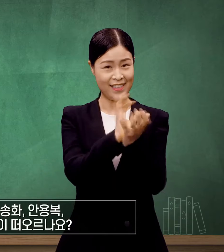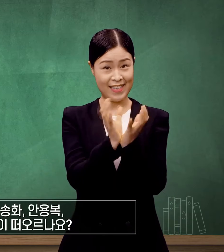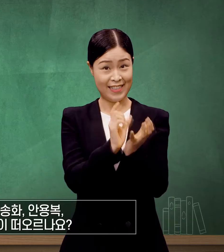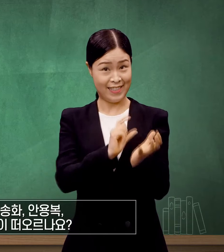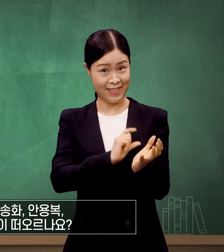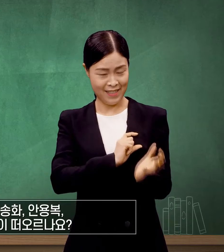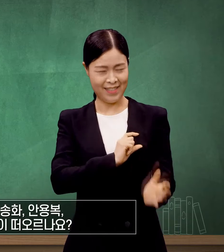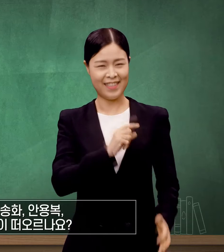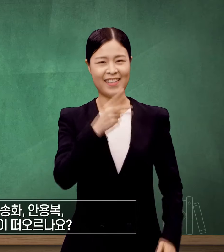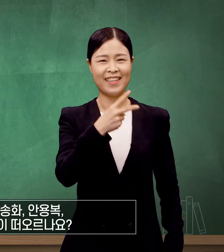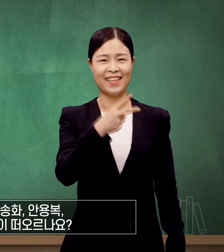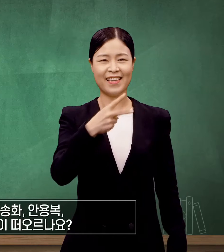땅채송화